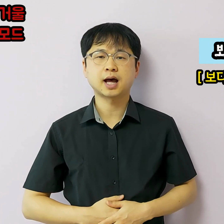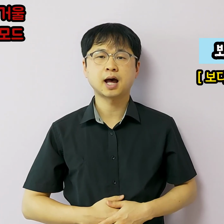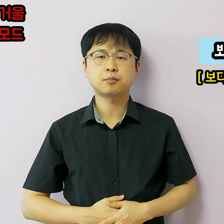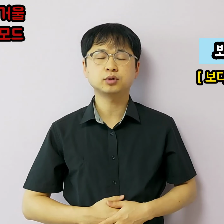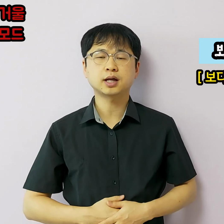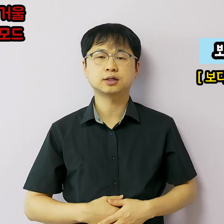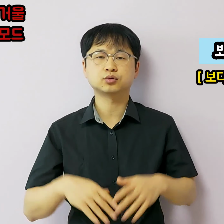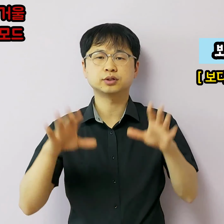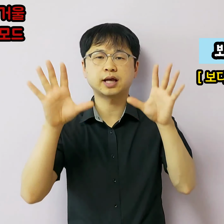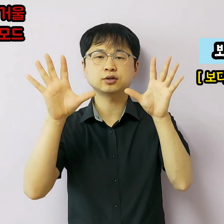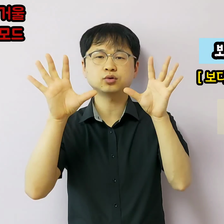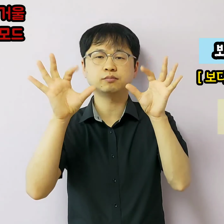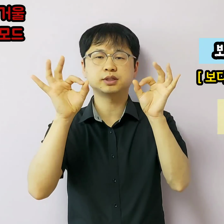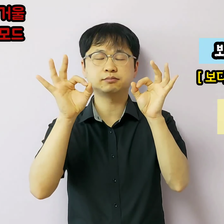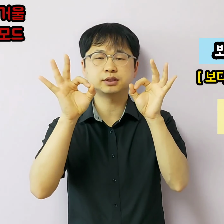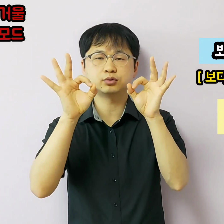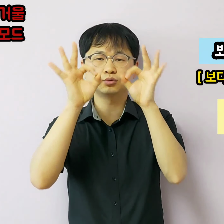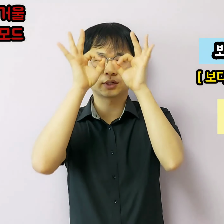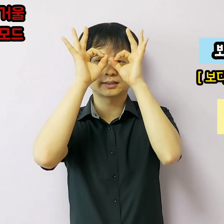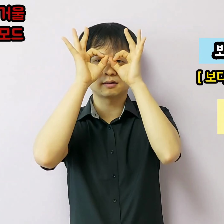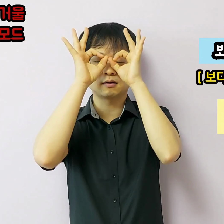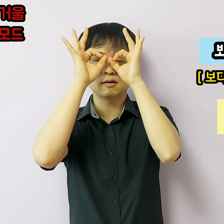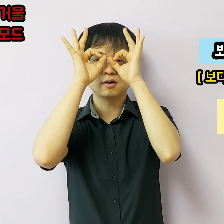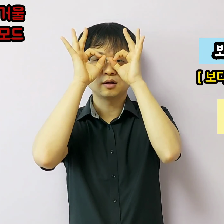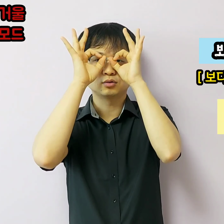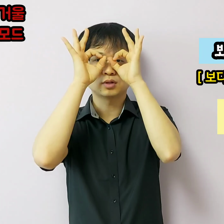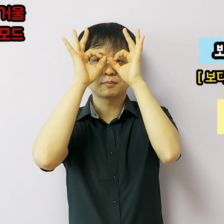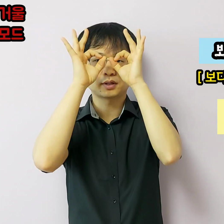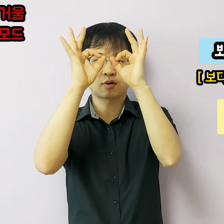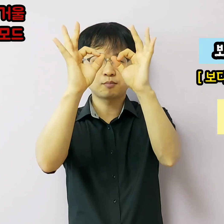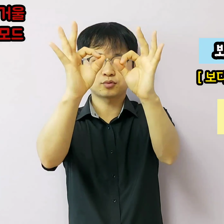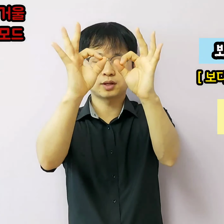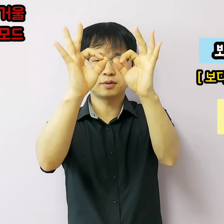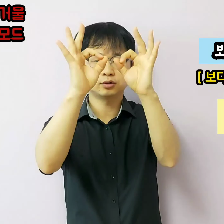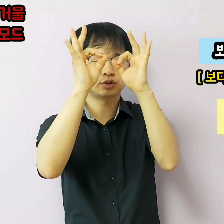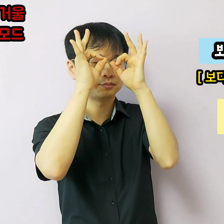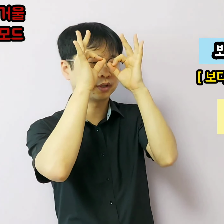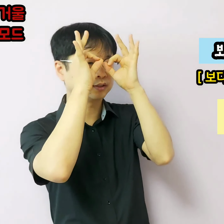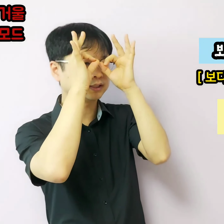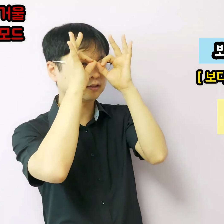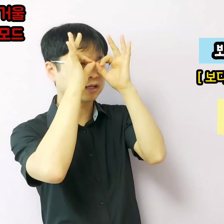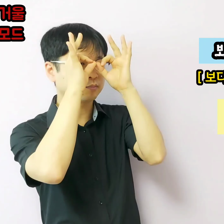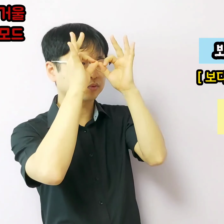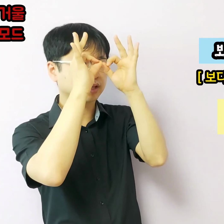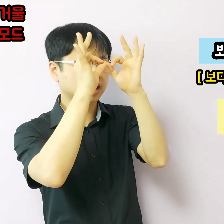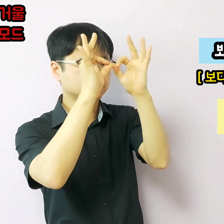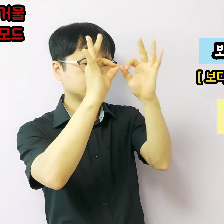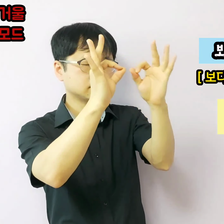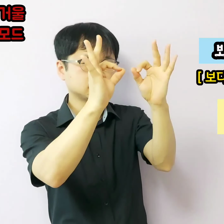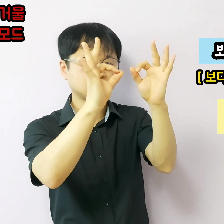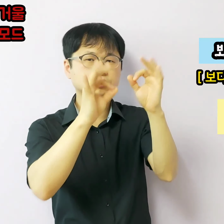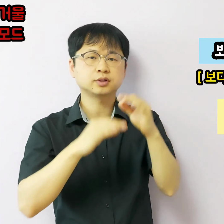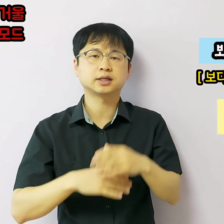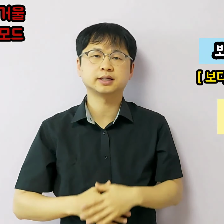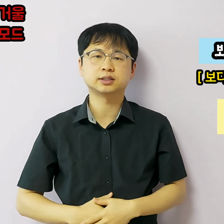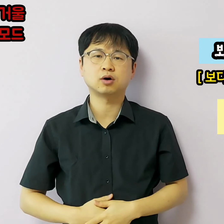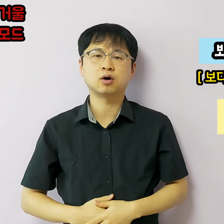쳐다봐도입니다. 보다라는 수어는 양손 엄지검지를 둥글게 해서 눈앞에 대고 앞으로 내밀어 주시면 시선이 앞으로 나가면서 쳐다보는 게